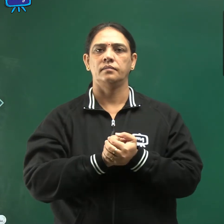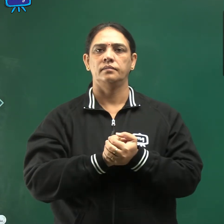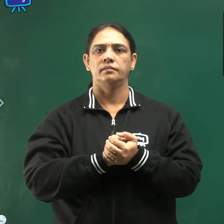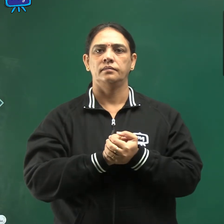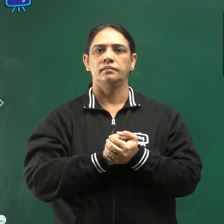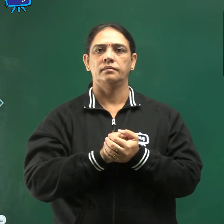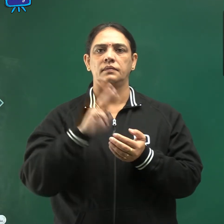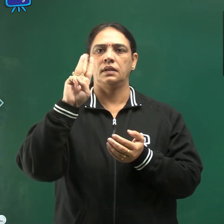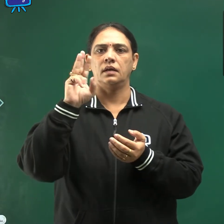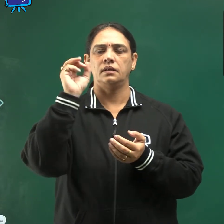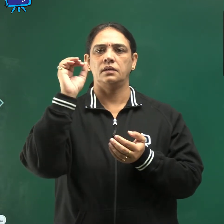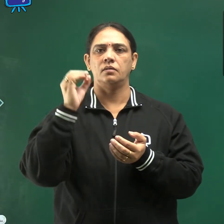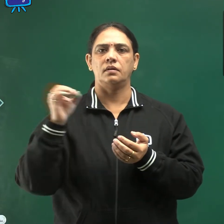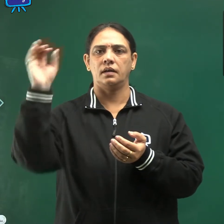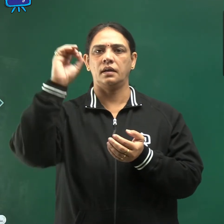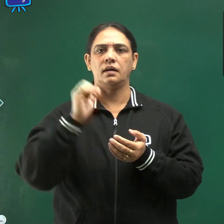30 डिग्री का